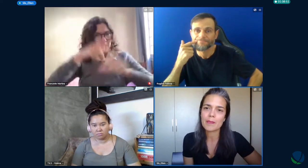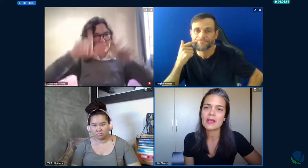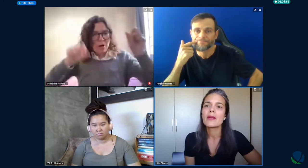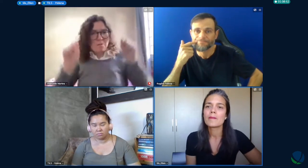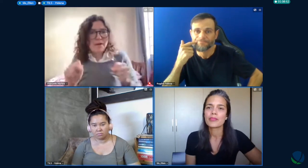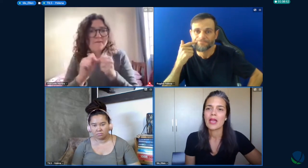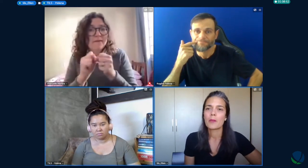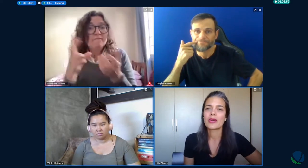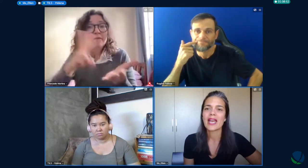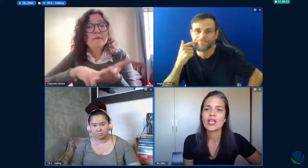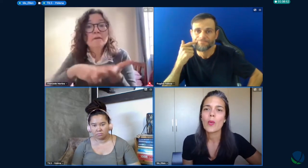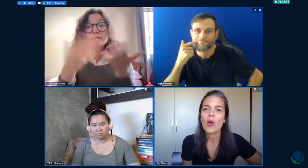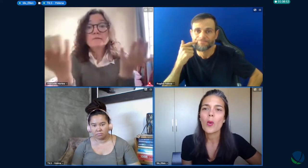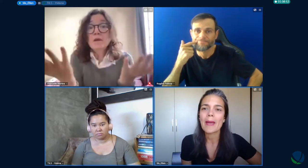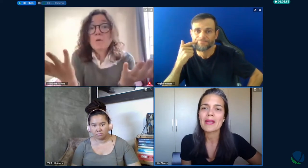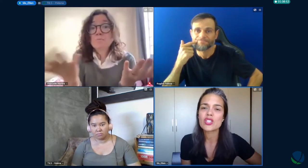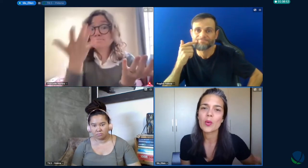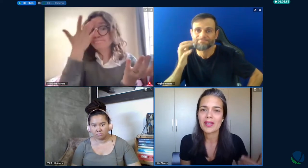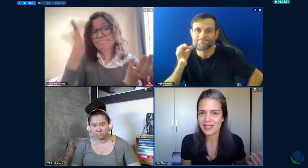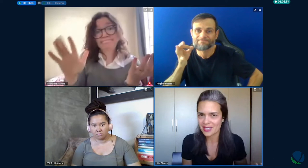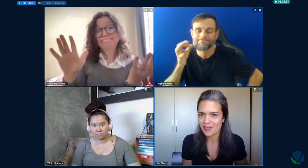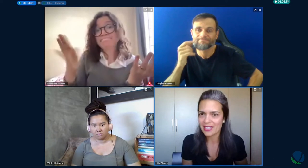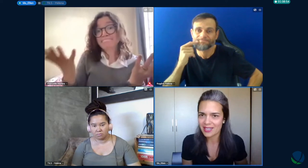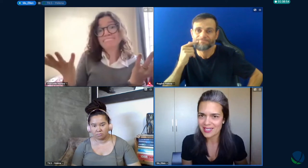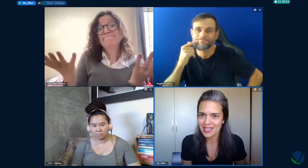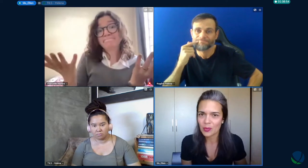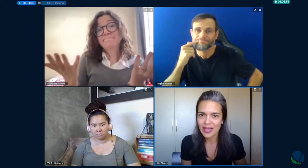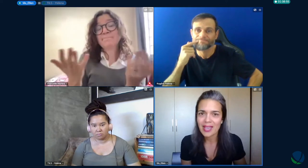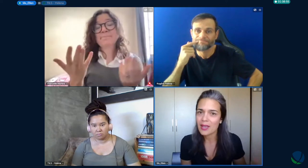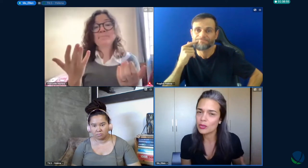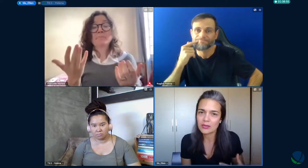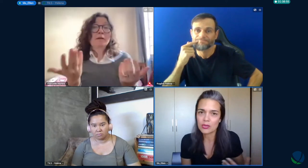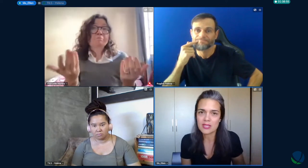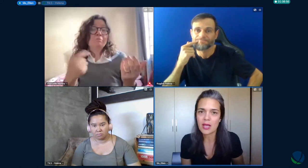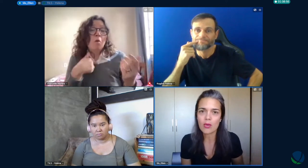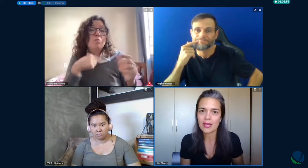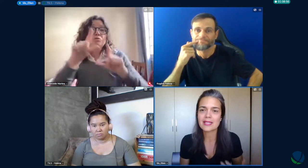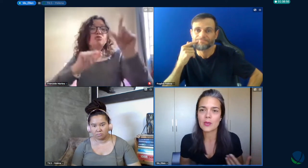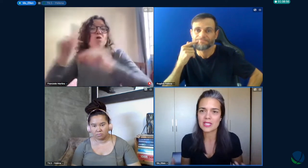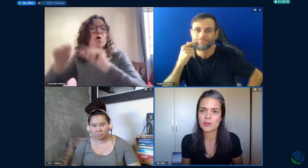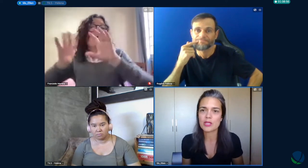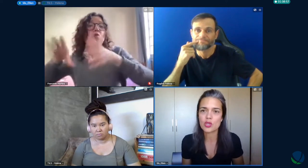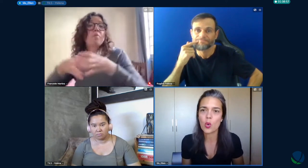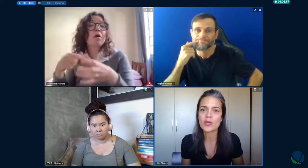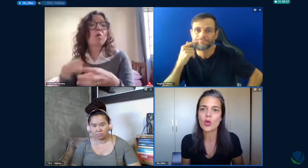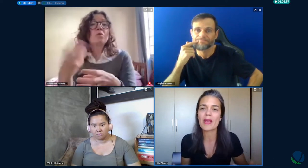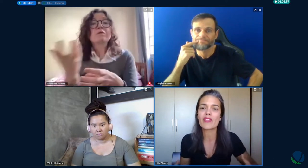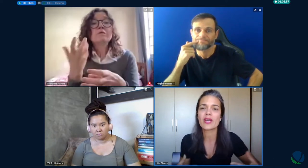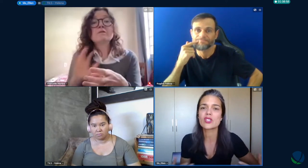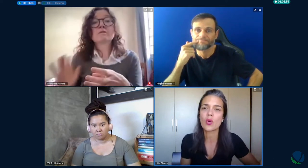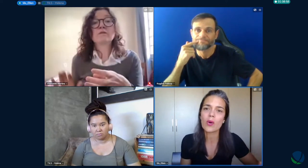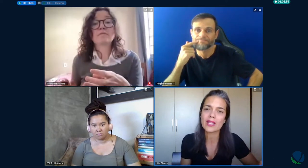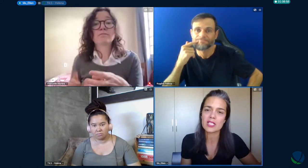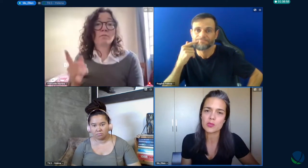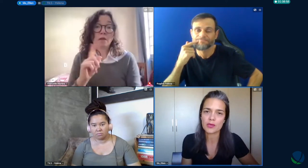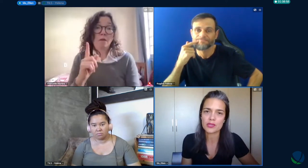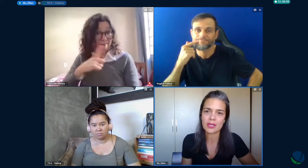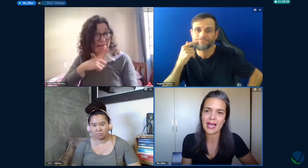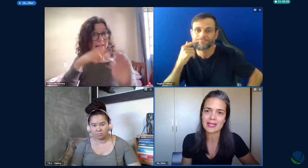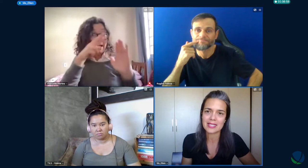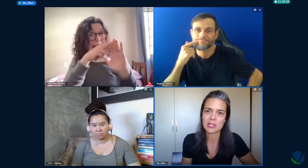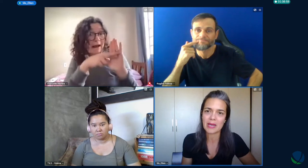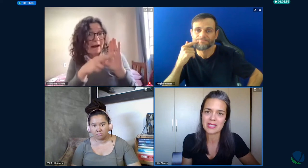da equipe. Porque aí não é qualquer pessoa que faz essa validação, né? Eu não sei quem são essas pessoas. Como é que foi a escolha